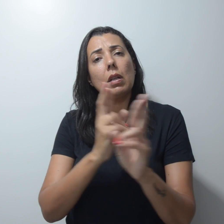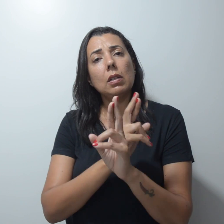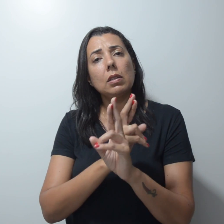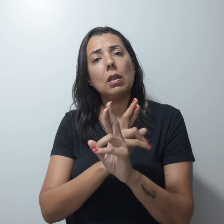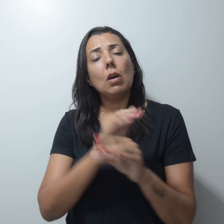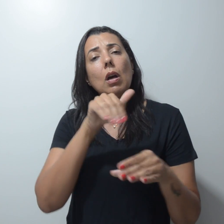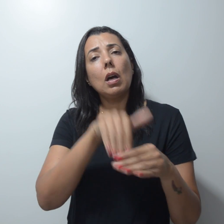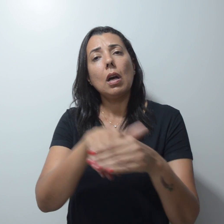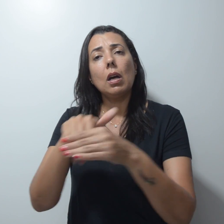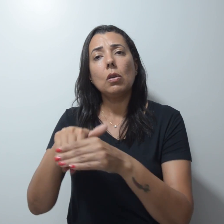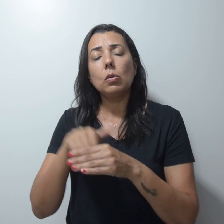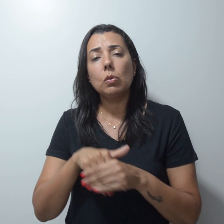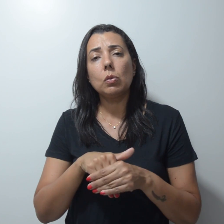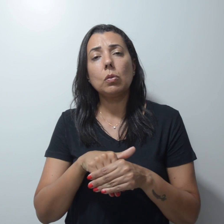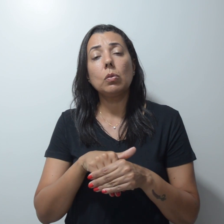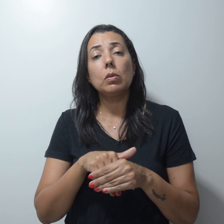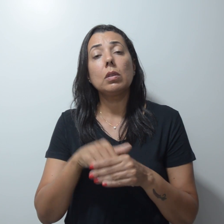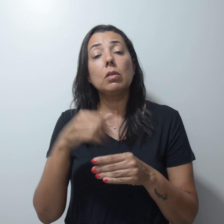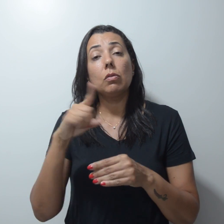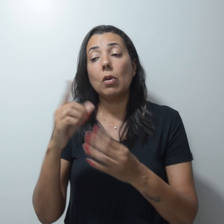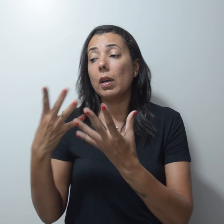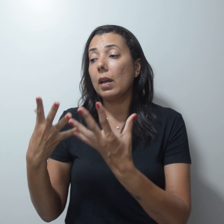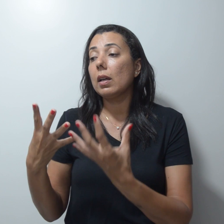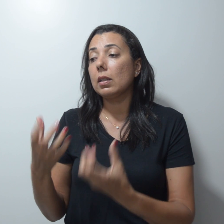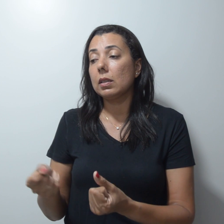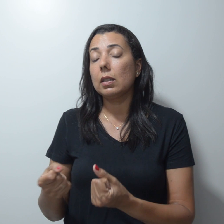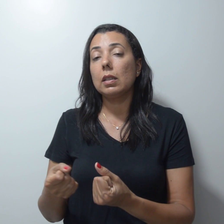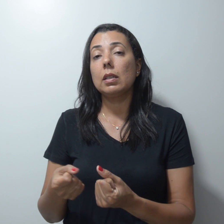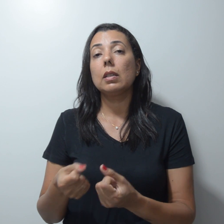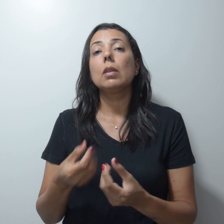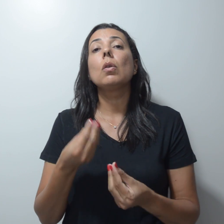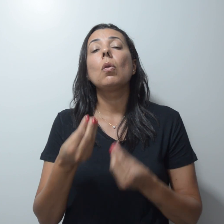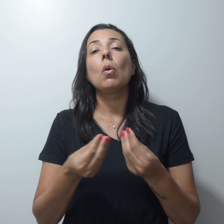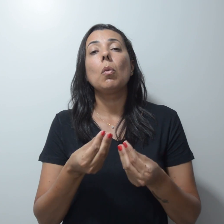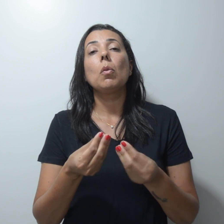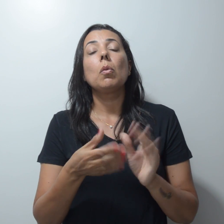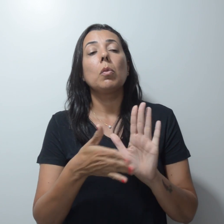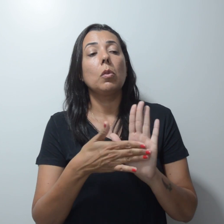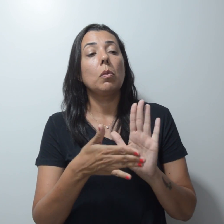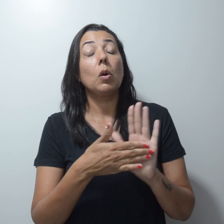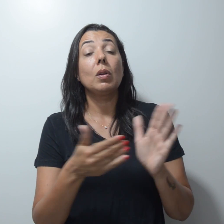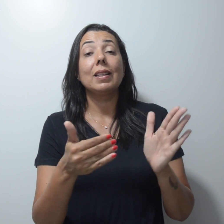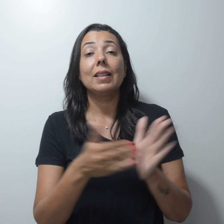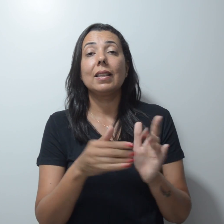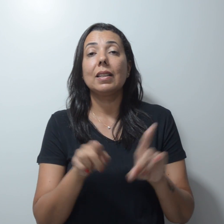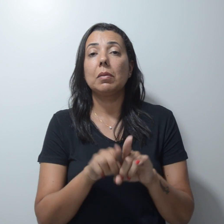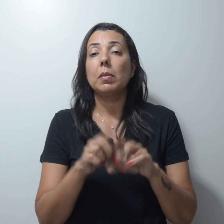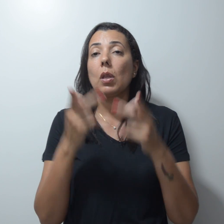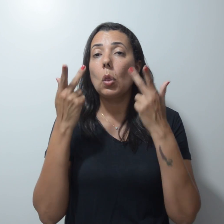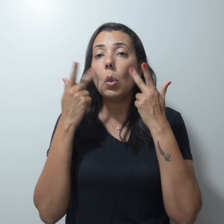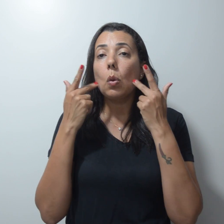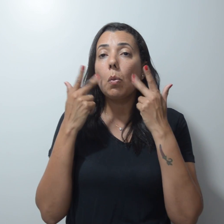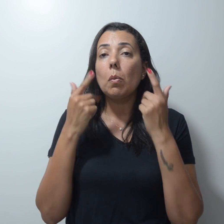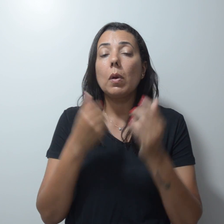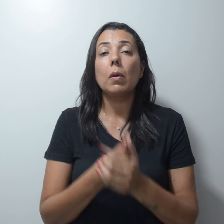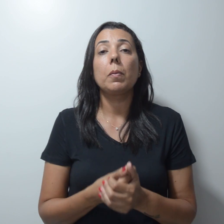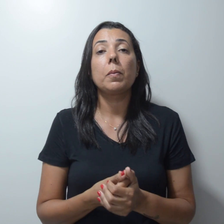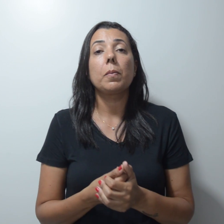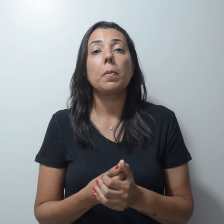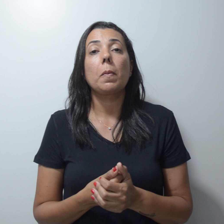urnas eleitorais foram aceitas como plausíveis e até normais. A